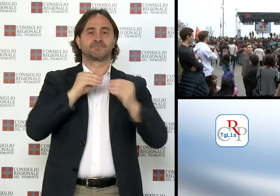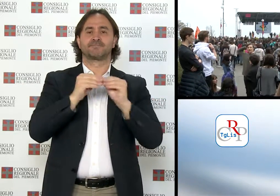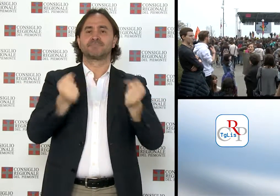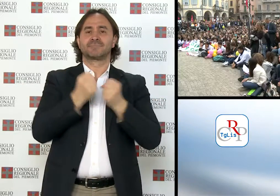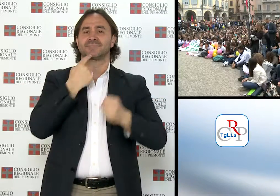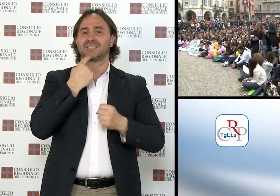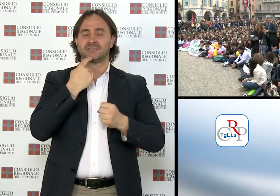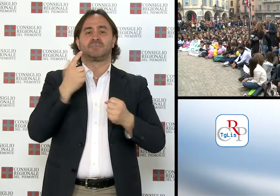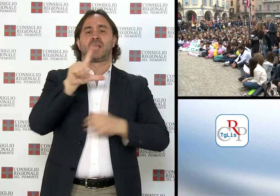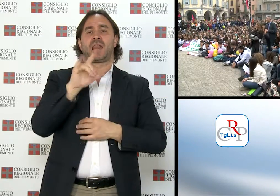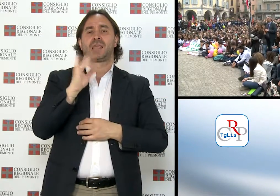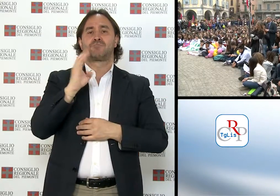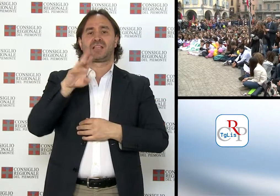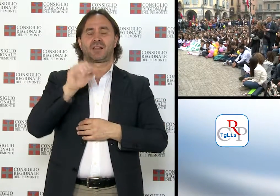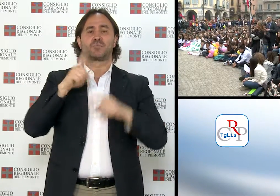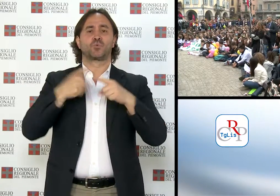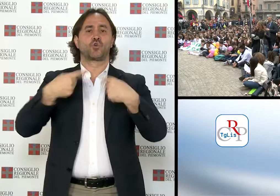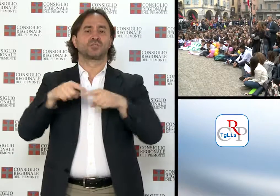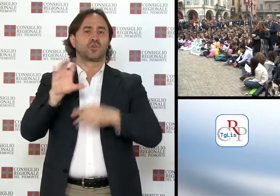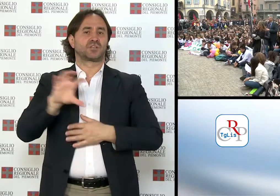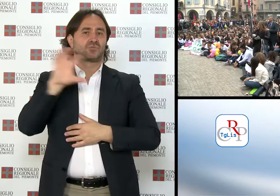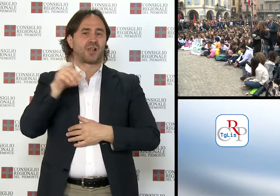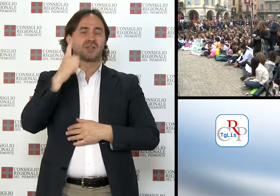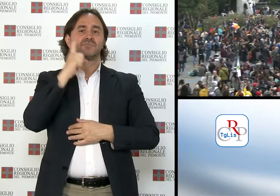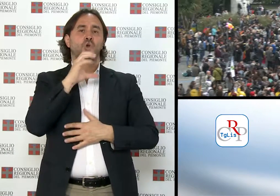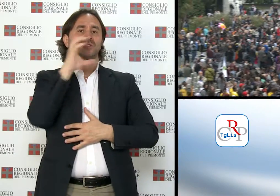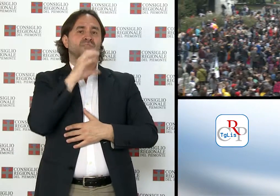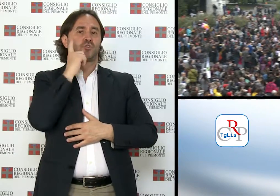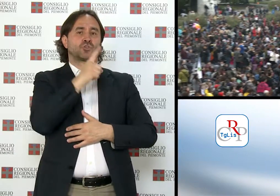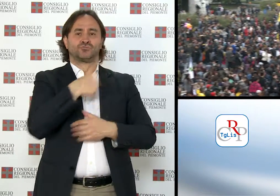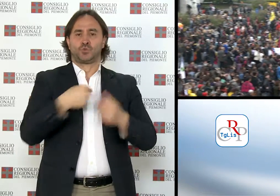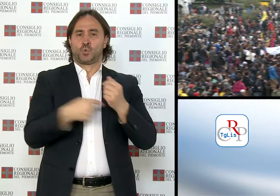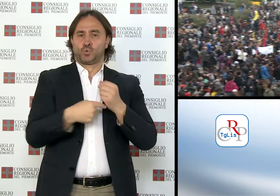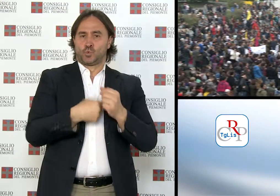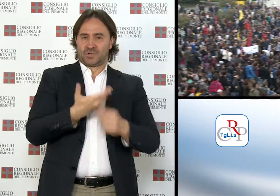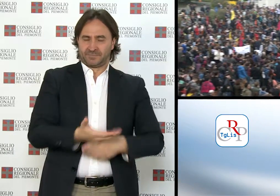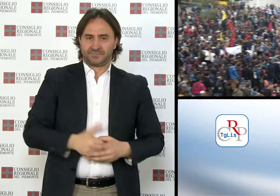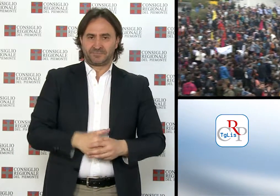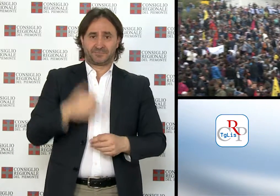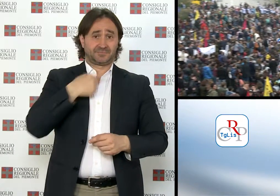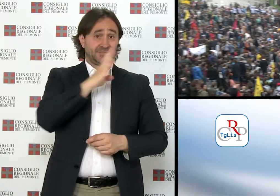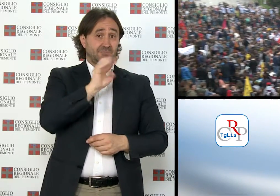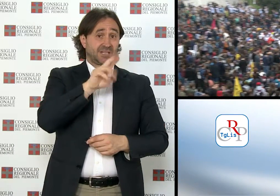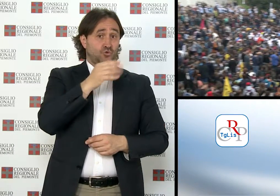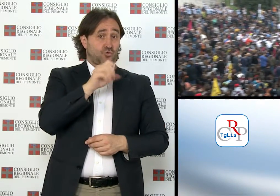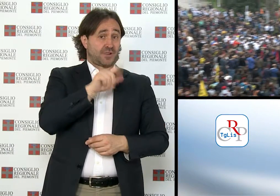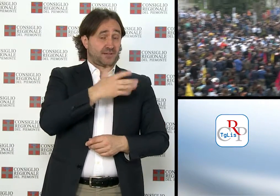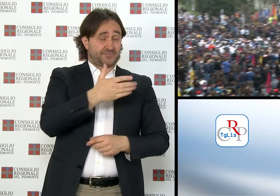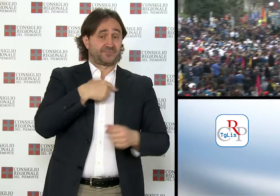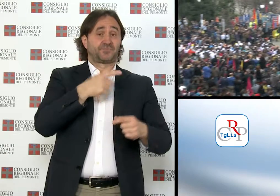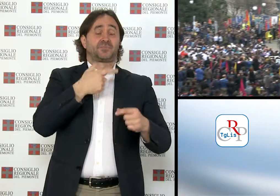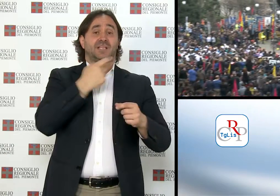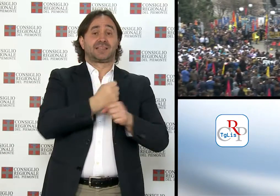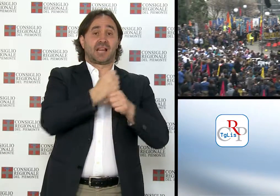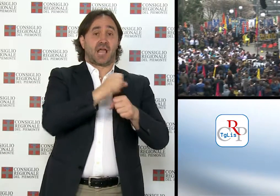dal consiglio regionale con l'osservatorio sul fenomeno dell'usura hanno partecipato i consiglieri giorgio bertola delegato all'osservatorio